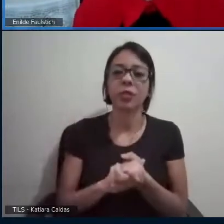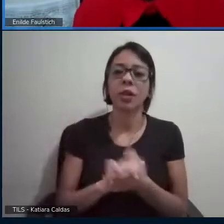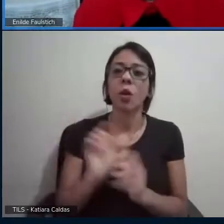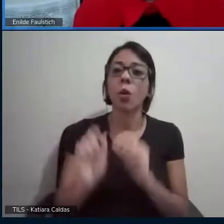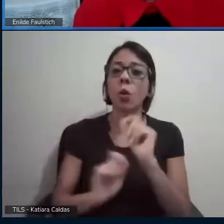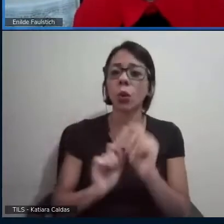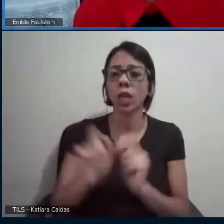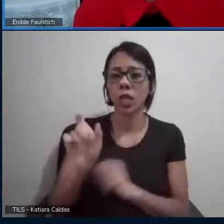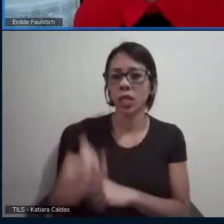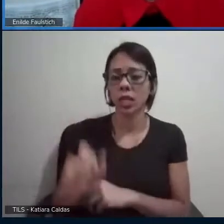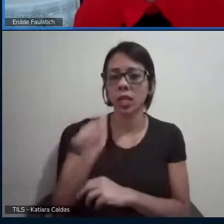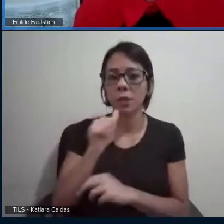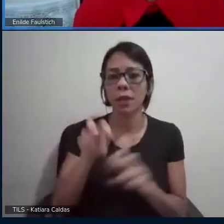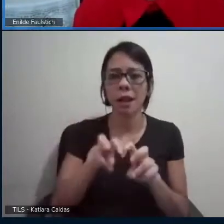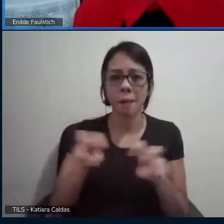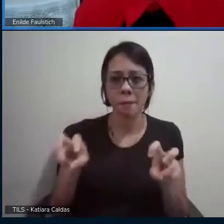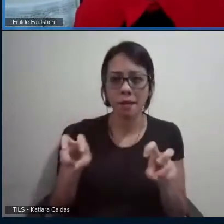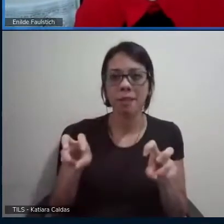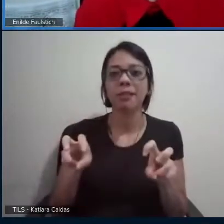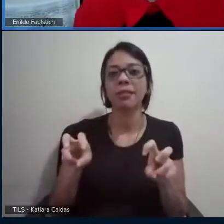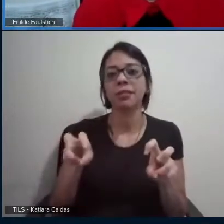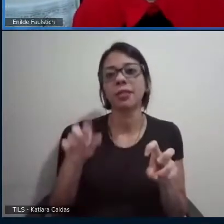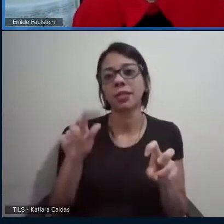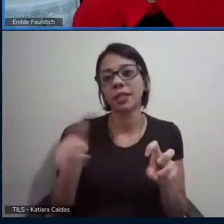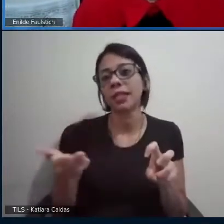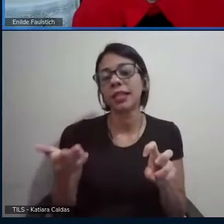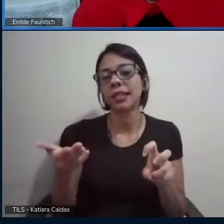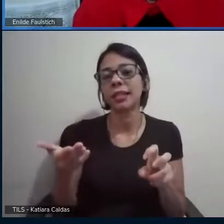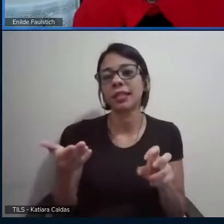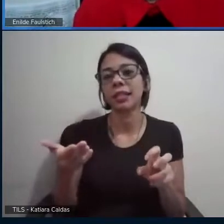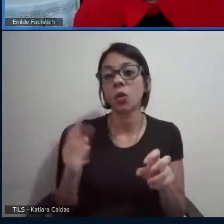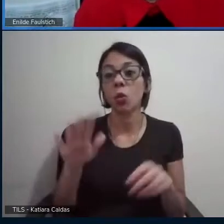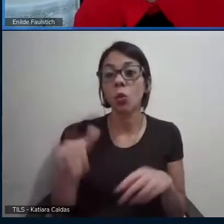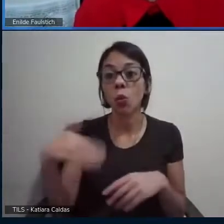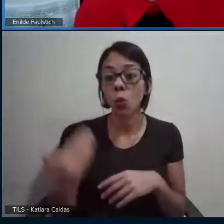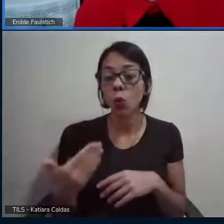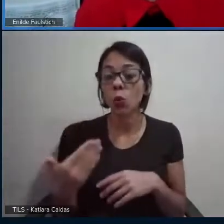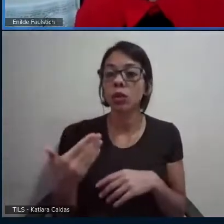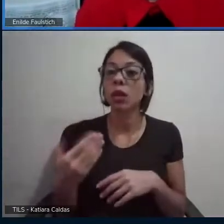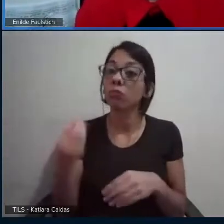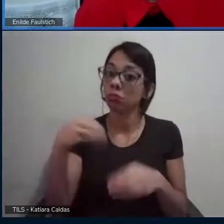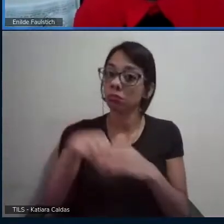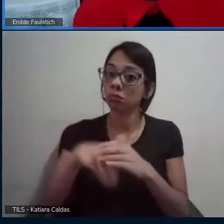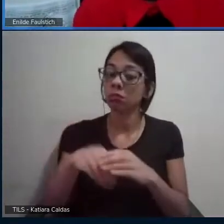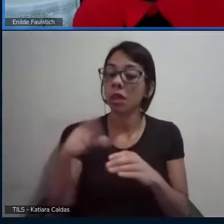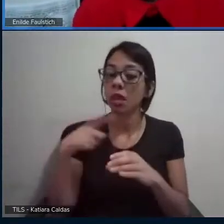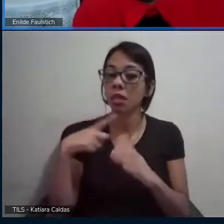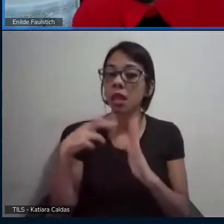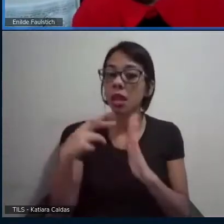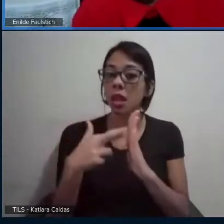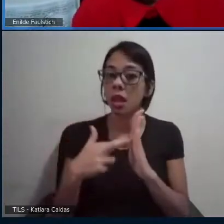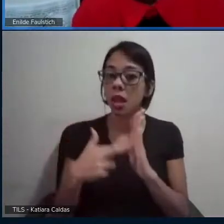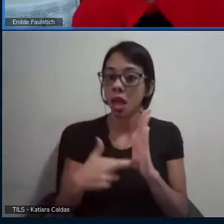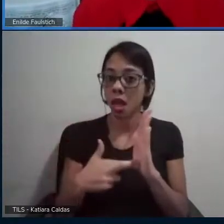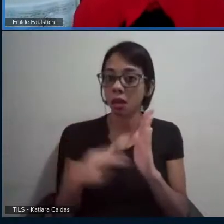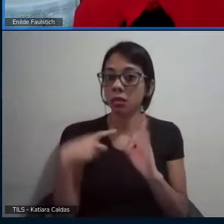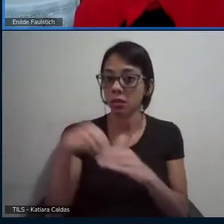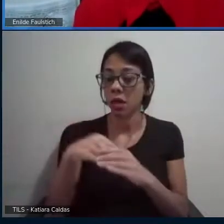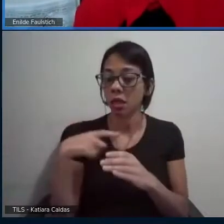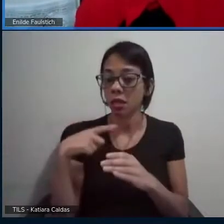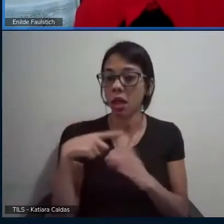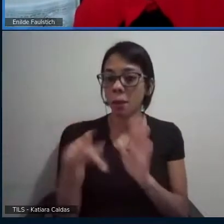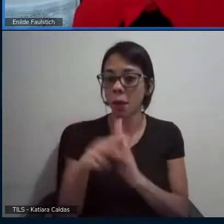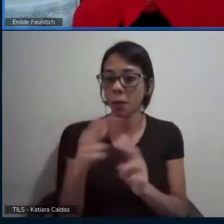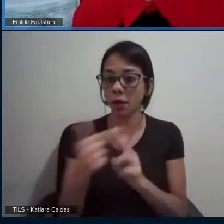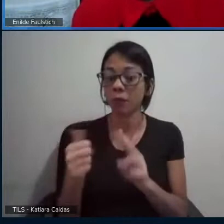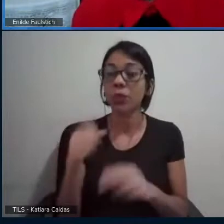se faz numa banca é... quando isso está na nossa resolução,